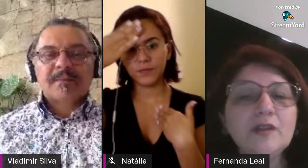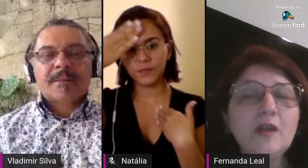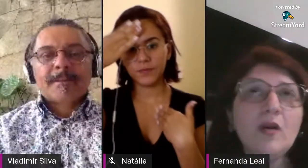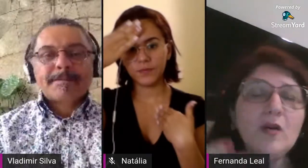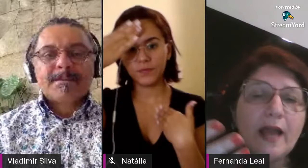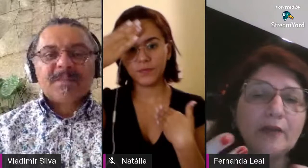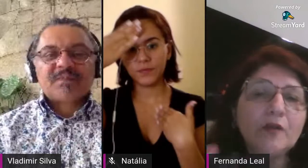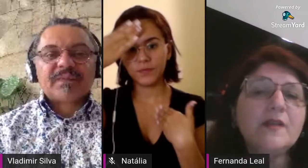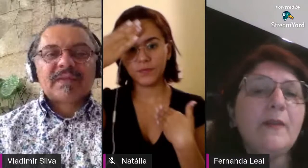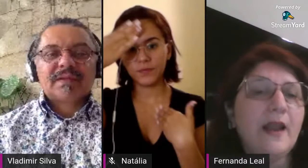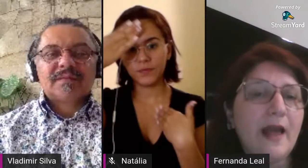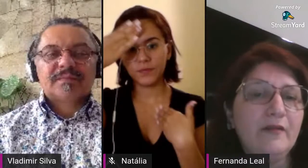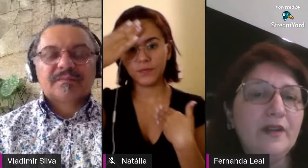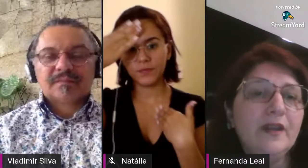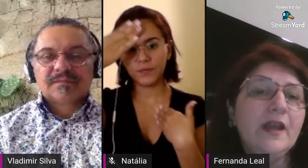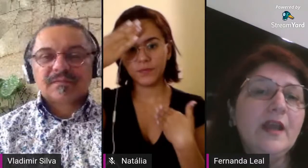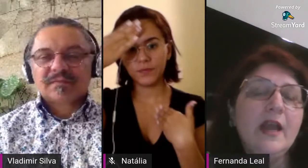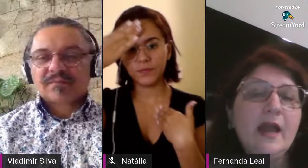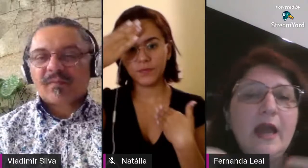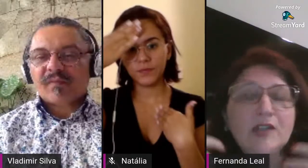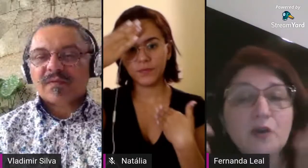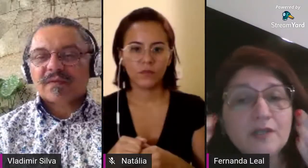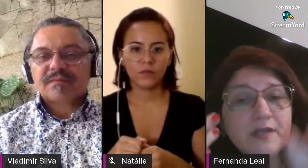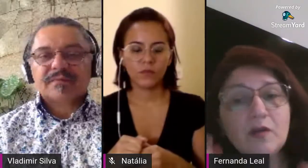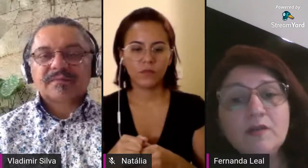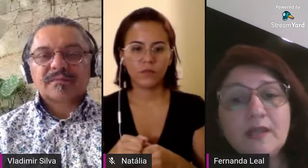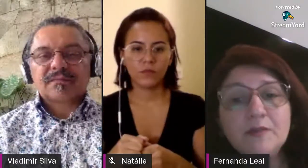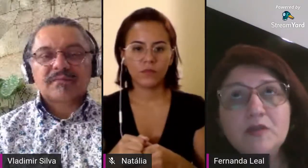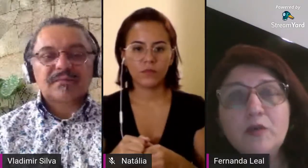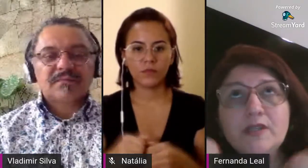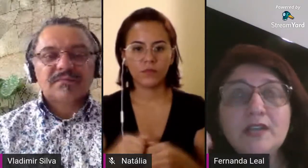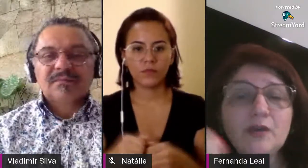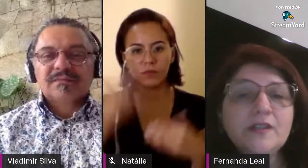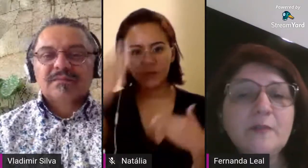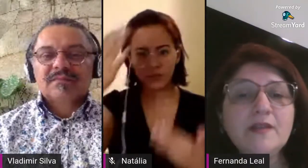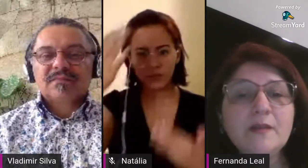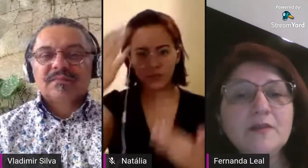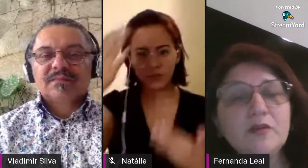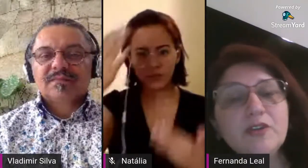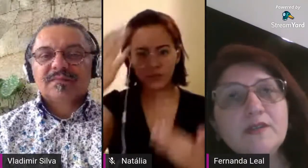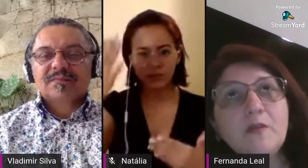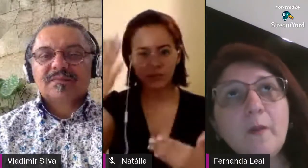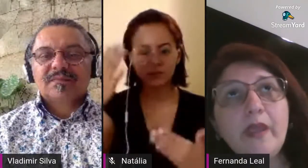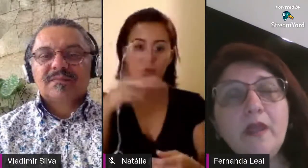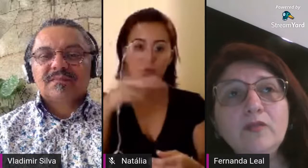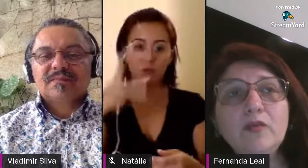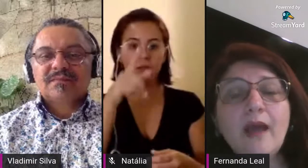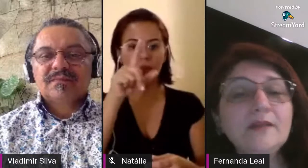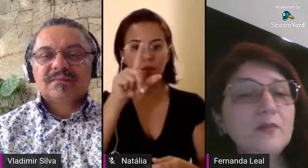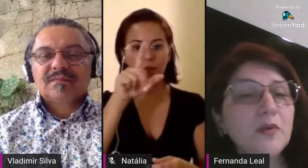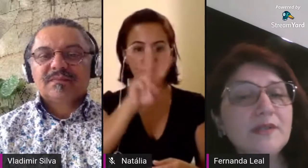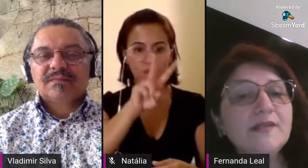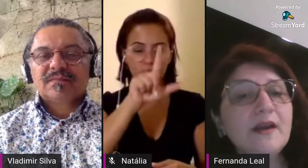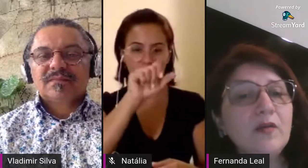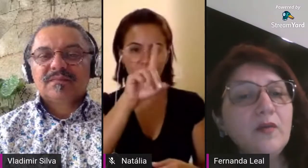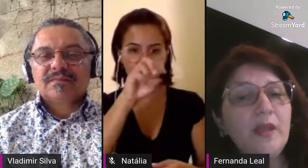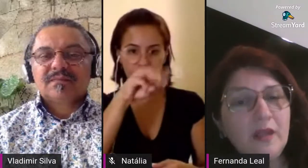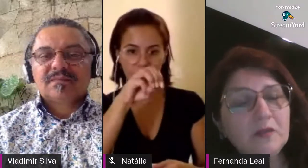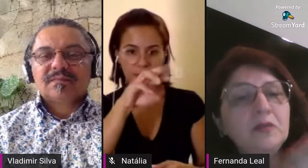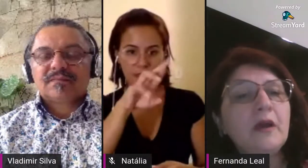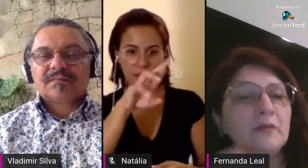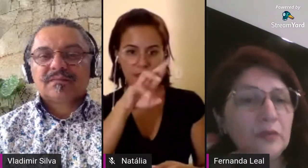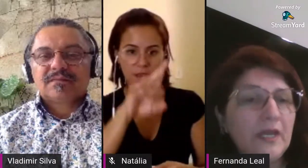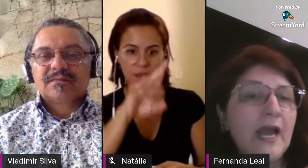em que a gente tem colocado a nossa palavra, as nossas concepções e as nossas percepções desse momento à disposição